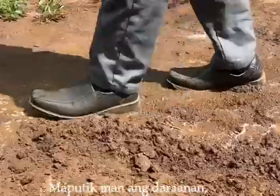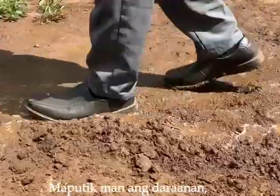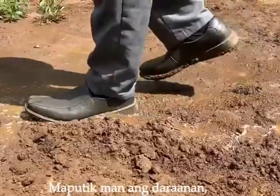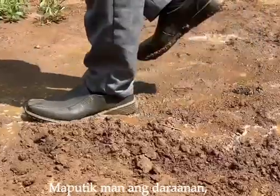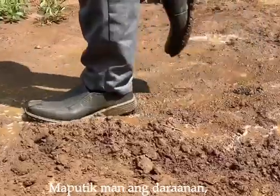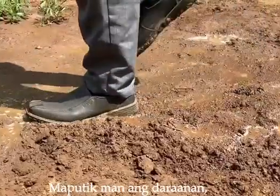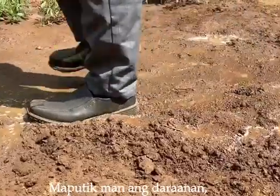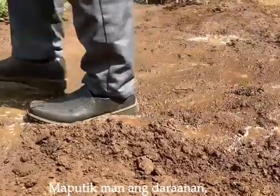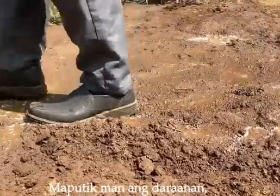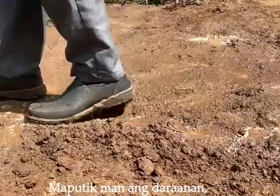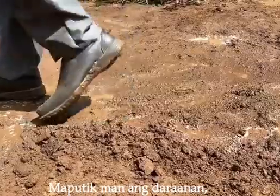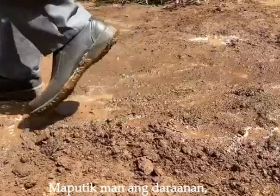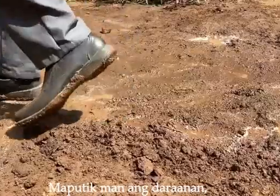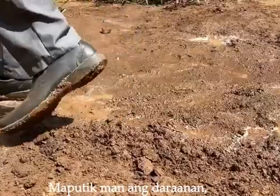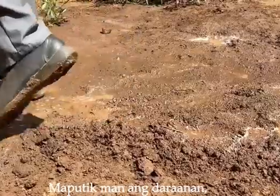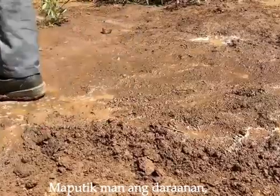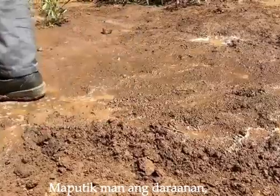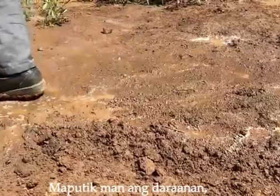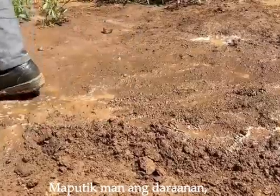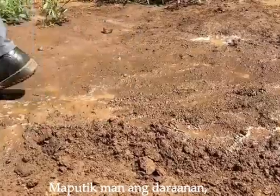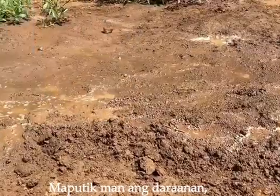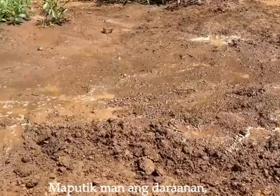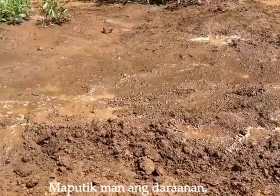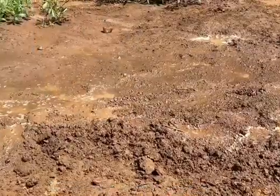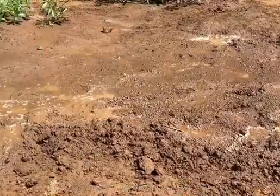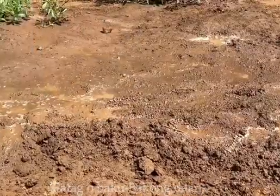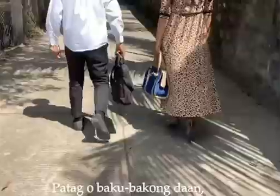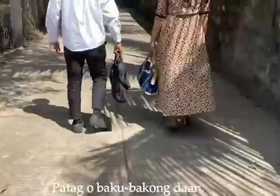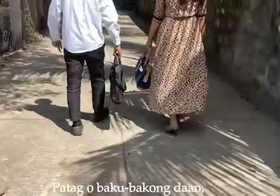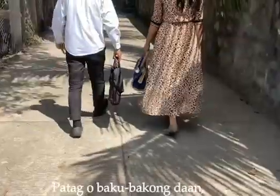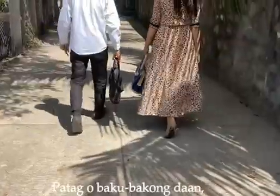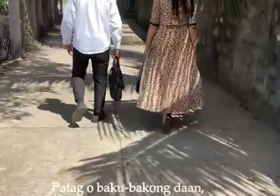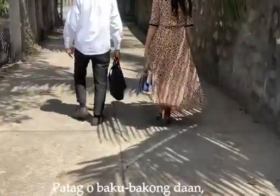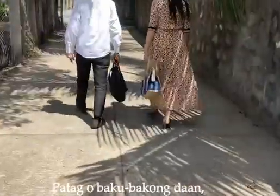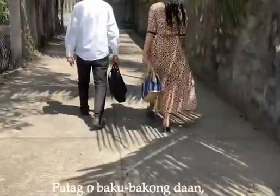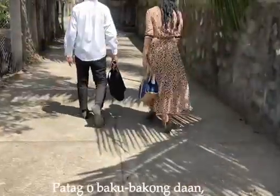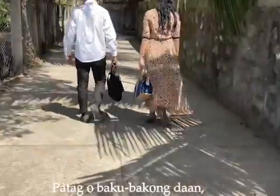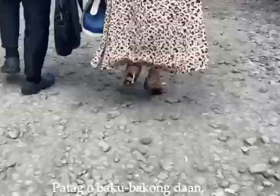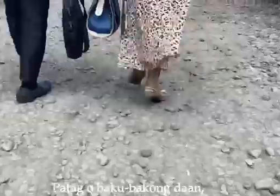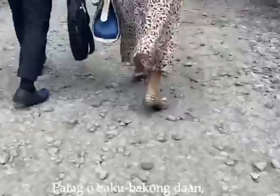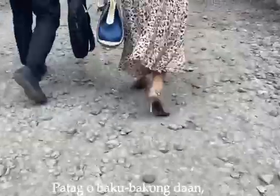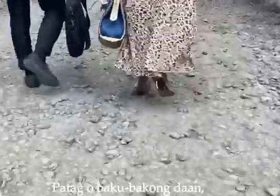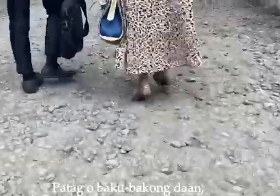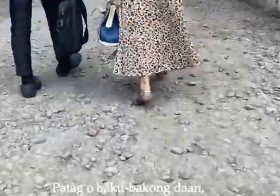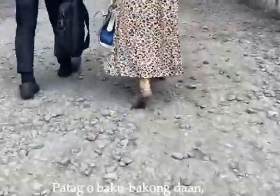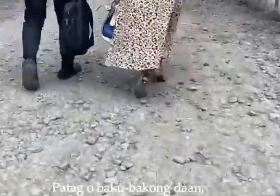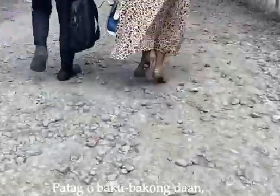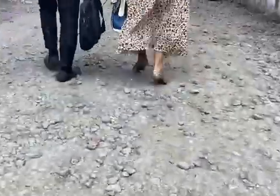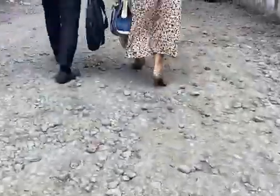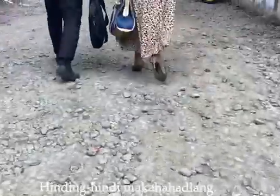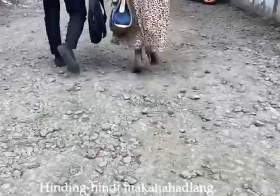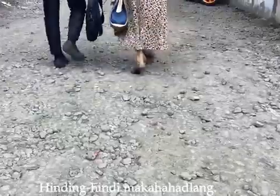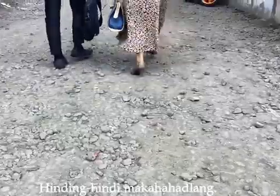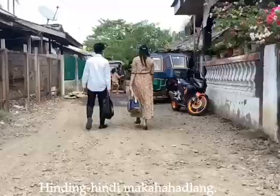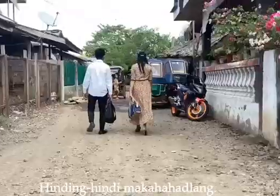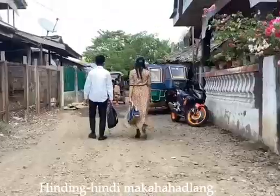maputik man ang daraanan, batag o bako-bakong daan,